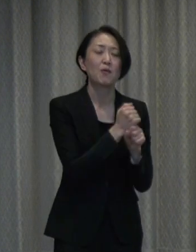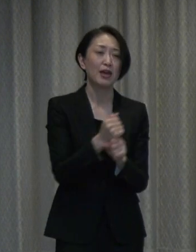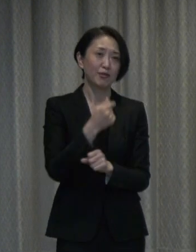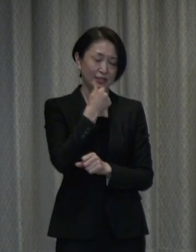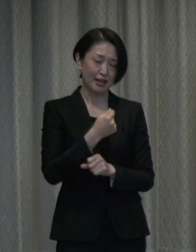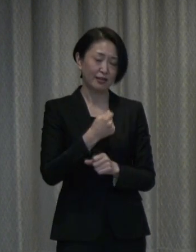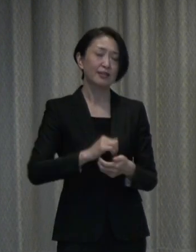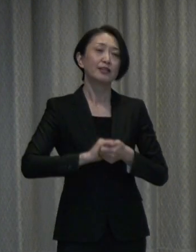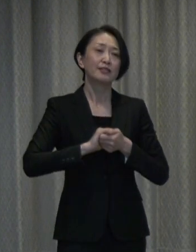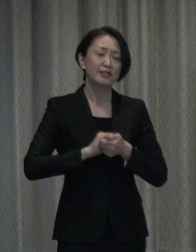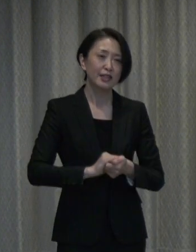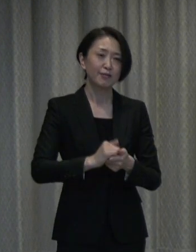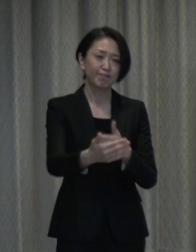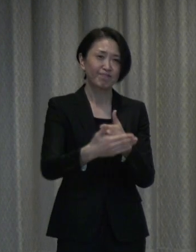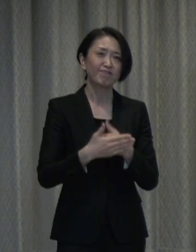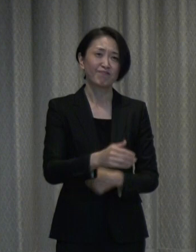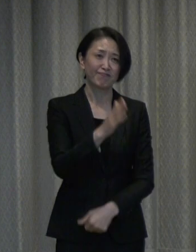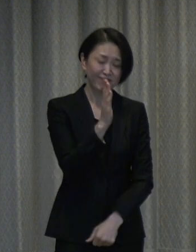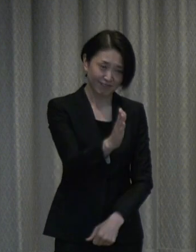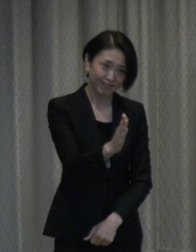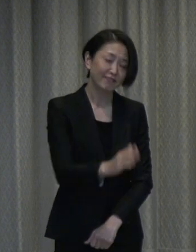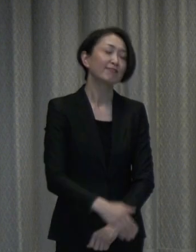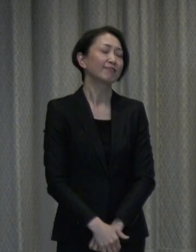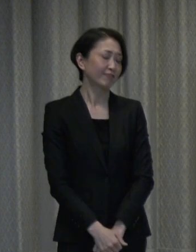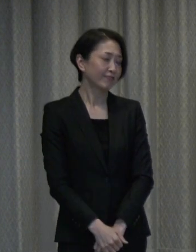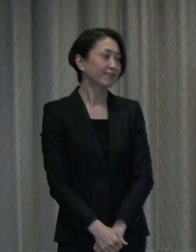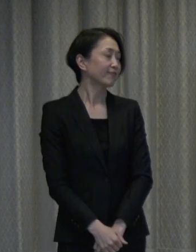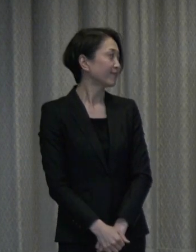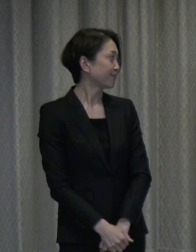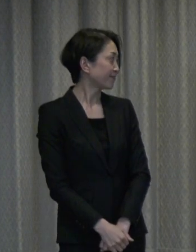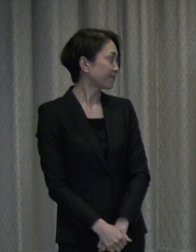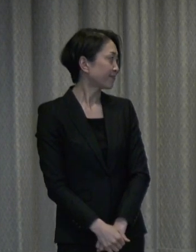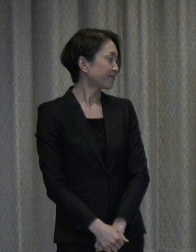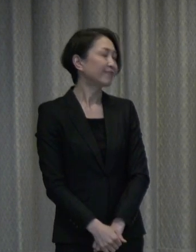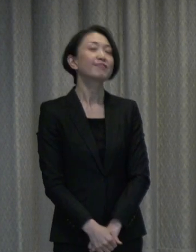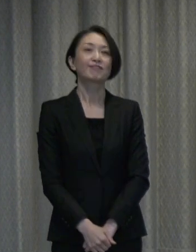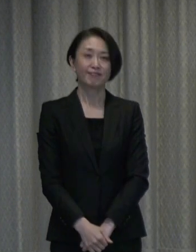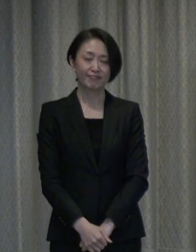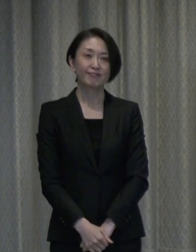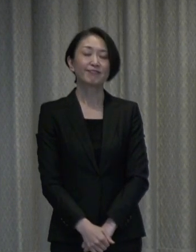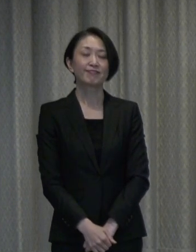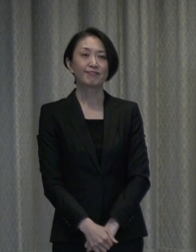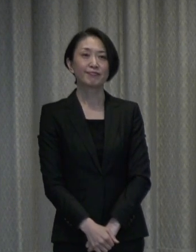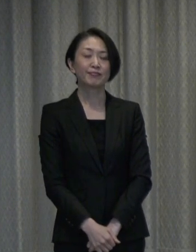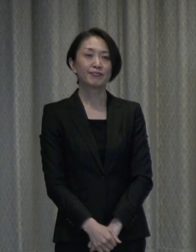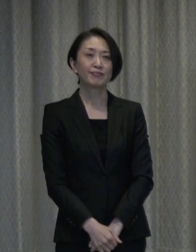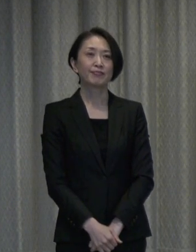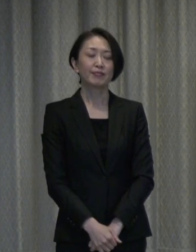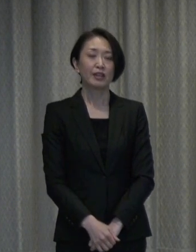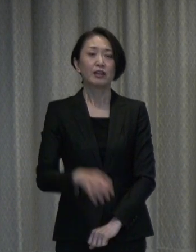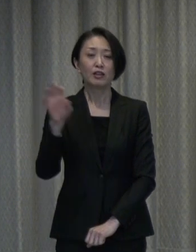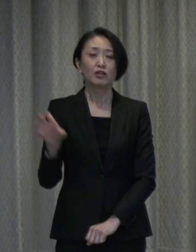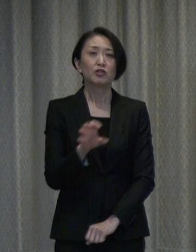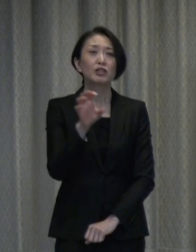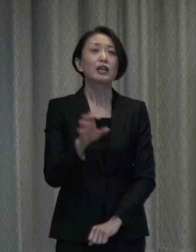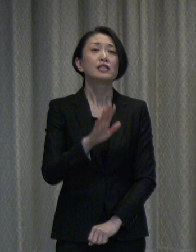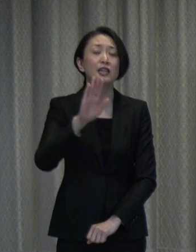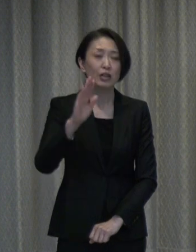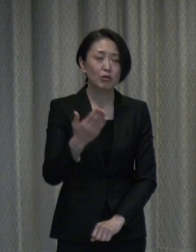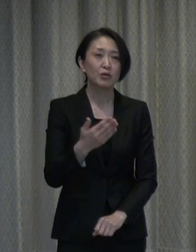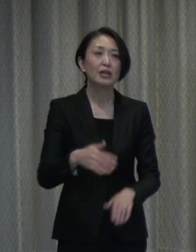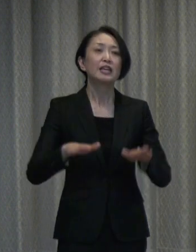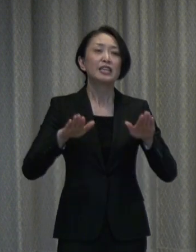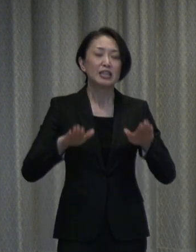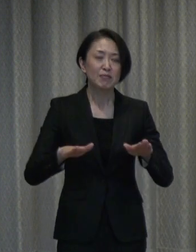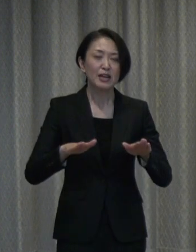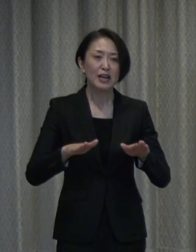ご協力をよろしくお願いします。次お願いします。以上でございます。繰り返しになりますが、ここで気を